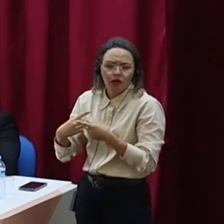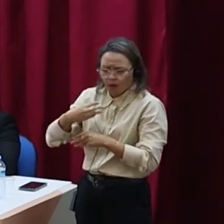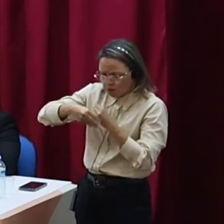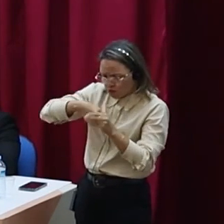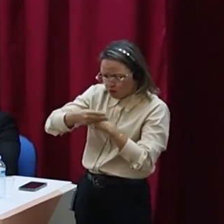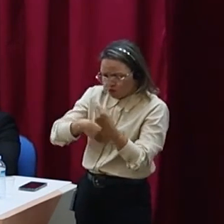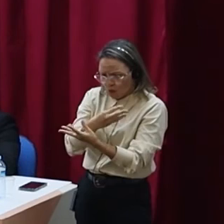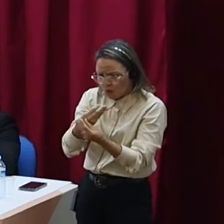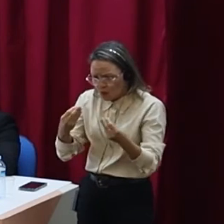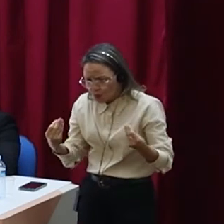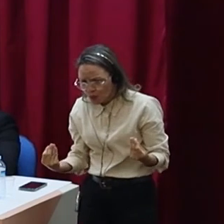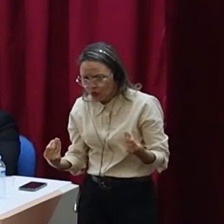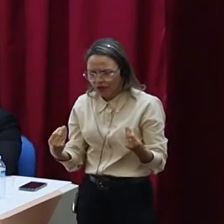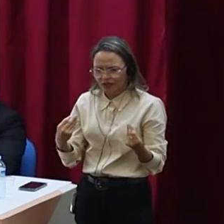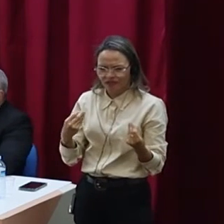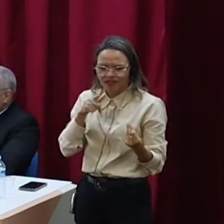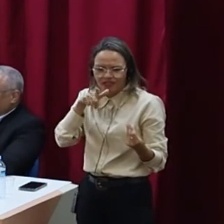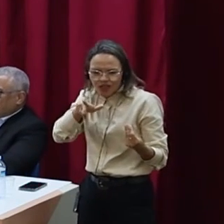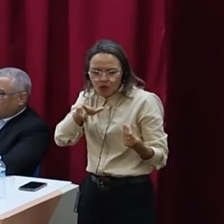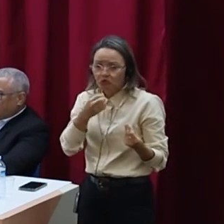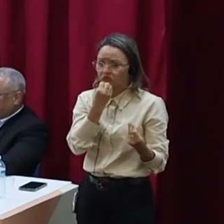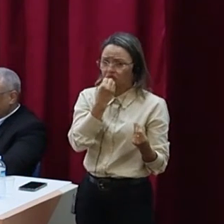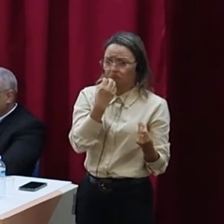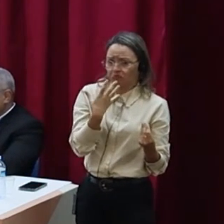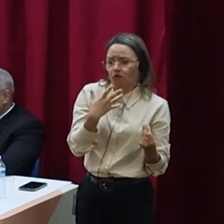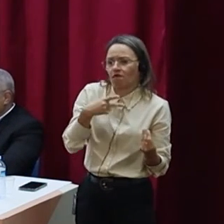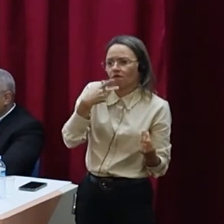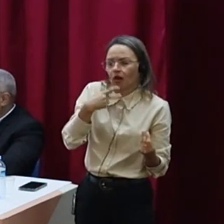hablar, pero lo que estamos lamentando es de que el